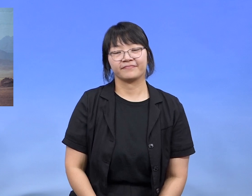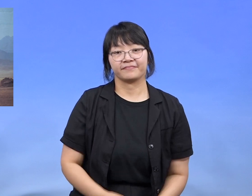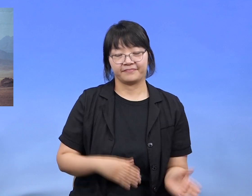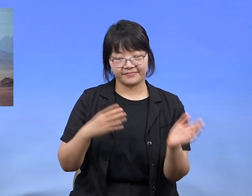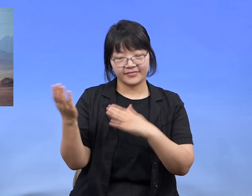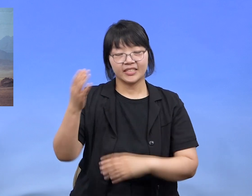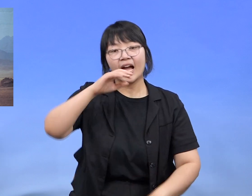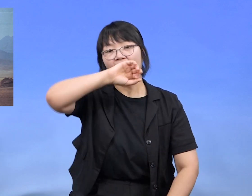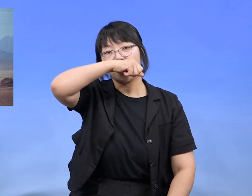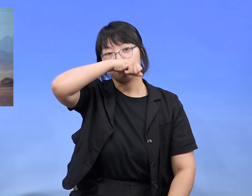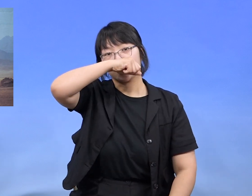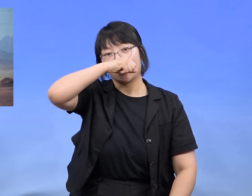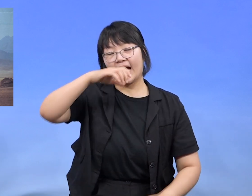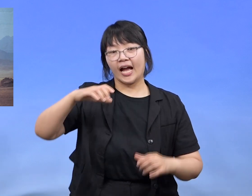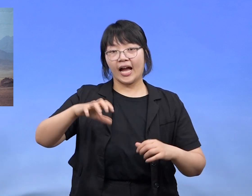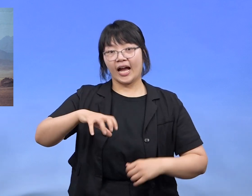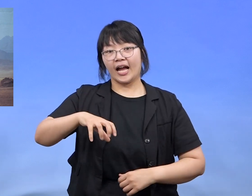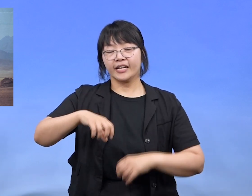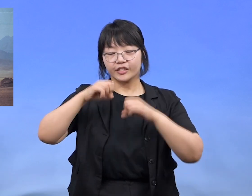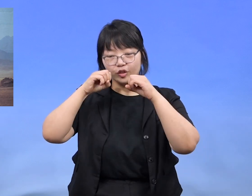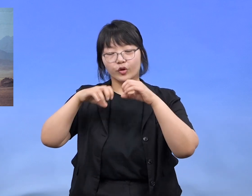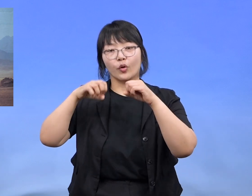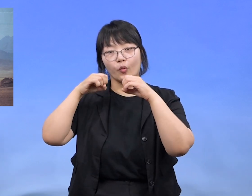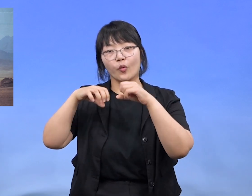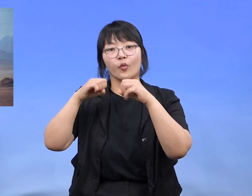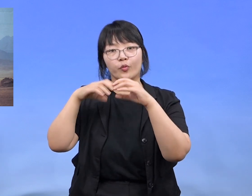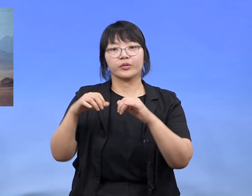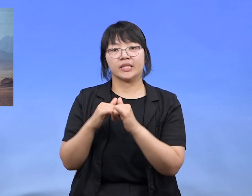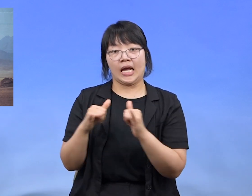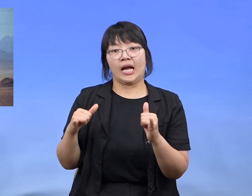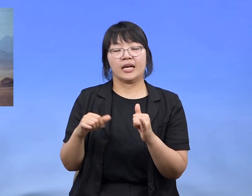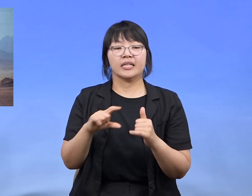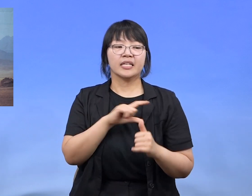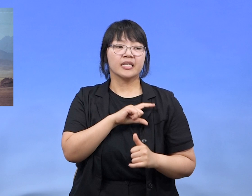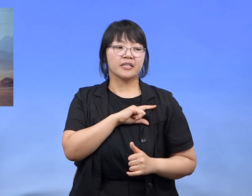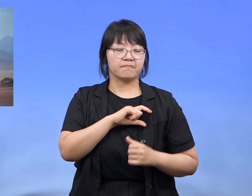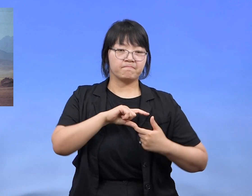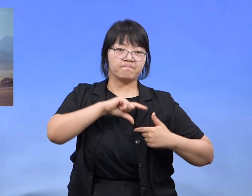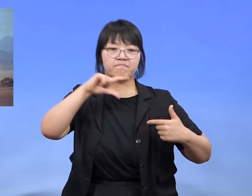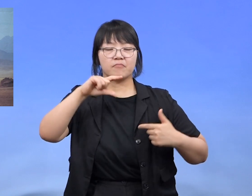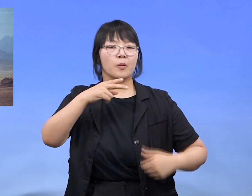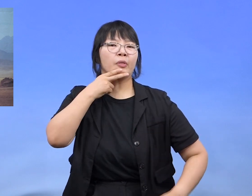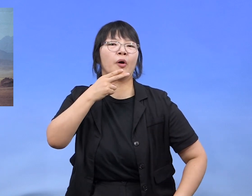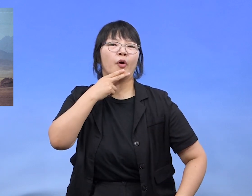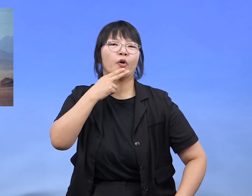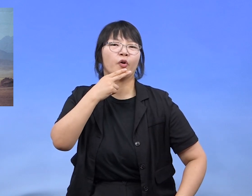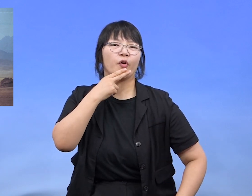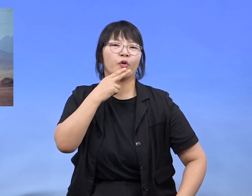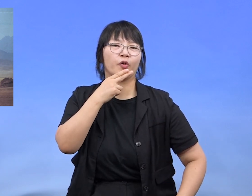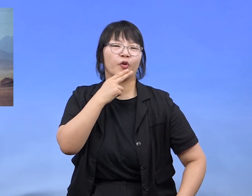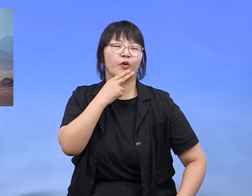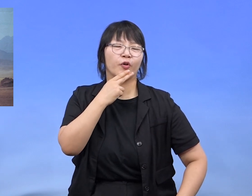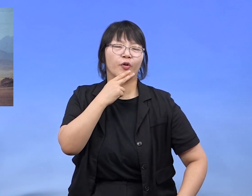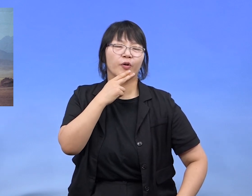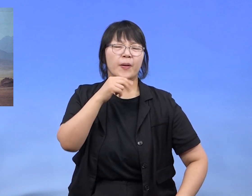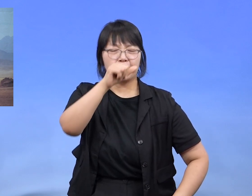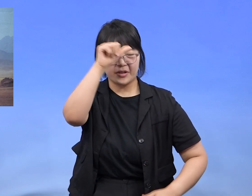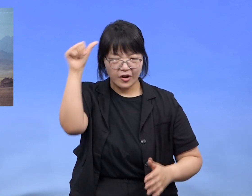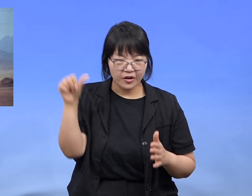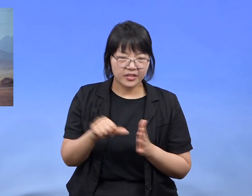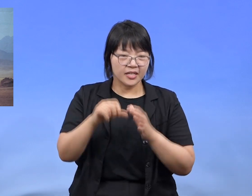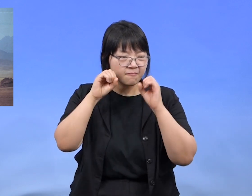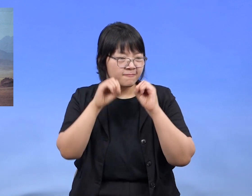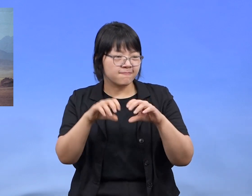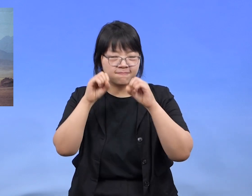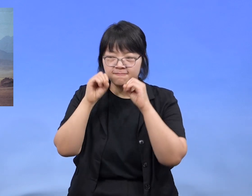아프리카 선교지에서 평생 무명의 선교사로 희생하고 복음을 전하던 선교사가